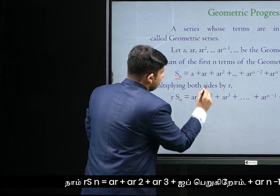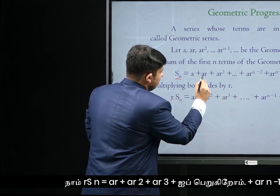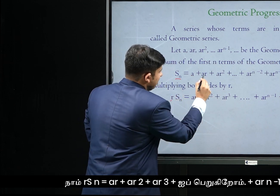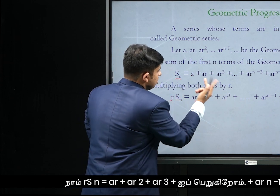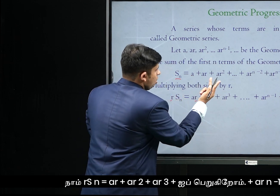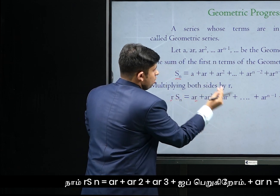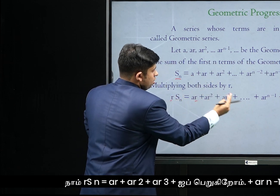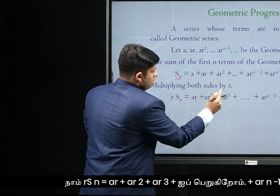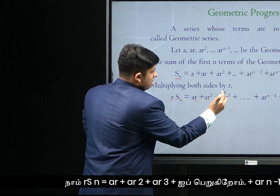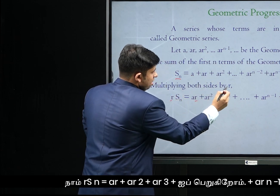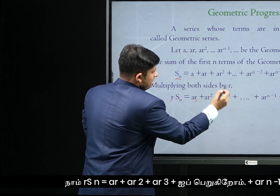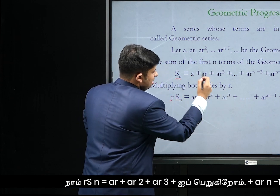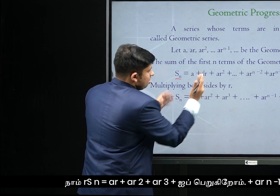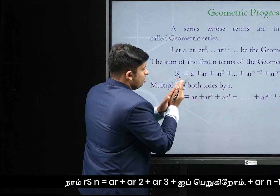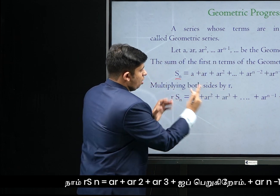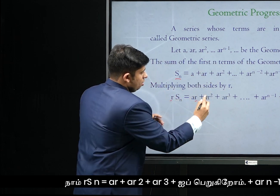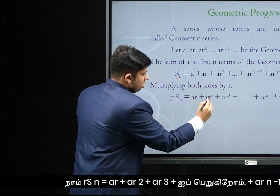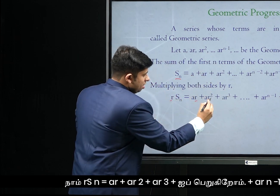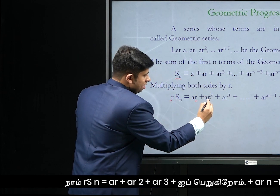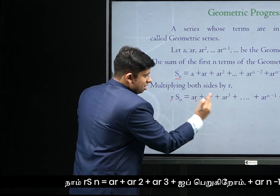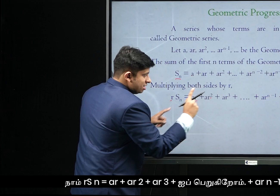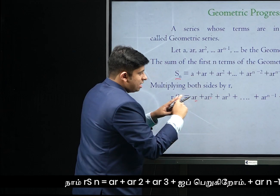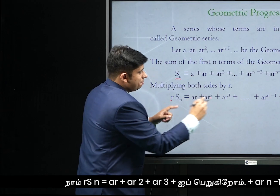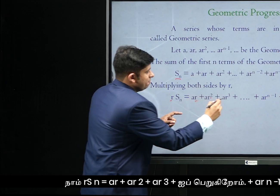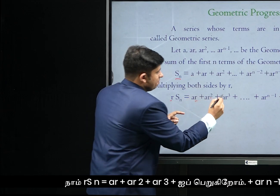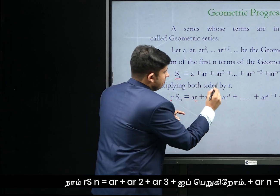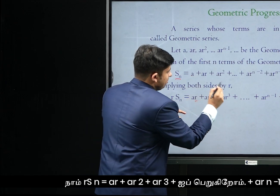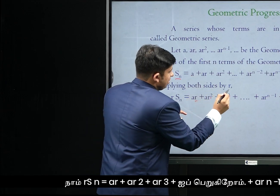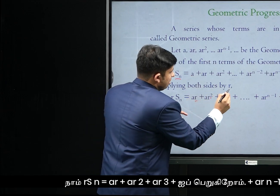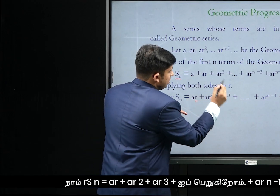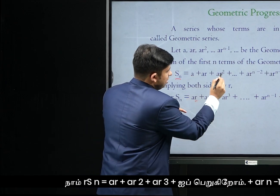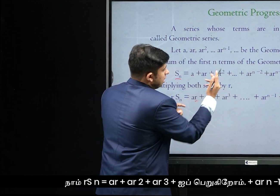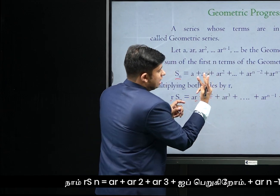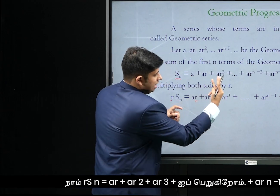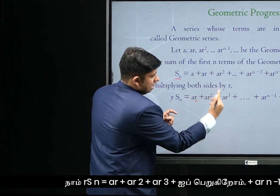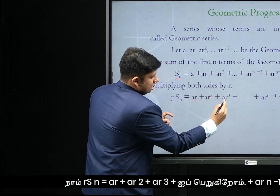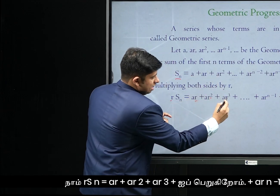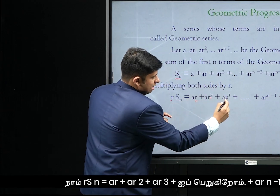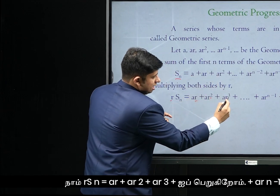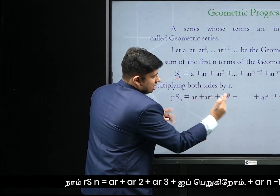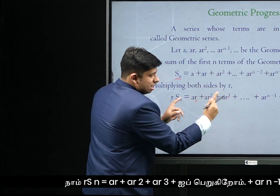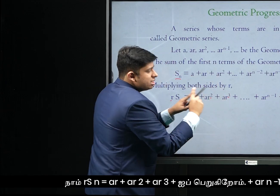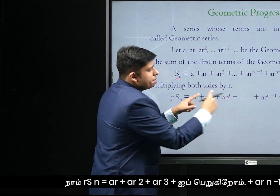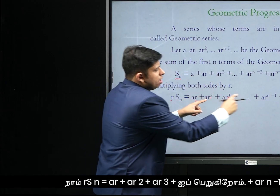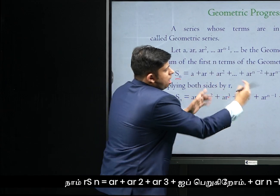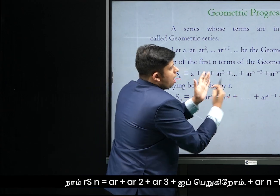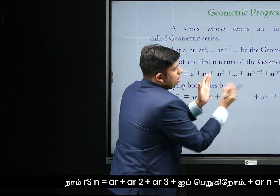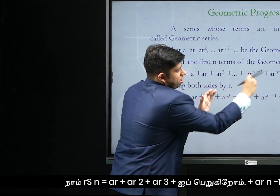கூட்டல் ஏஆர் மேலிலக்கு n கழித்தல் 1 கூட்டல் ஏஆர் மேலிலக்கு n பெறுகிறோம்.